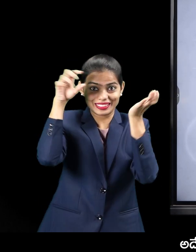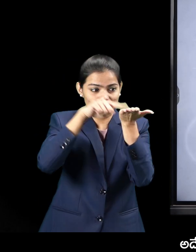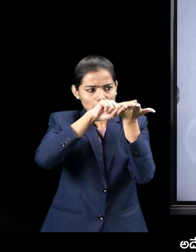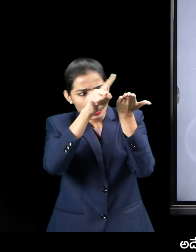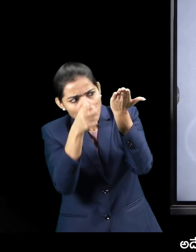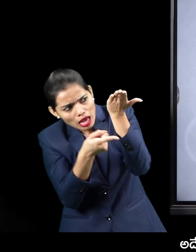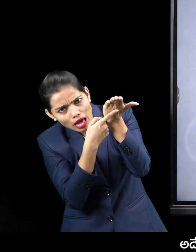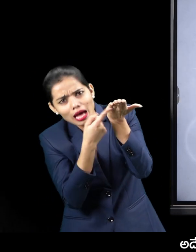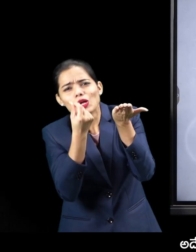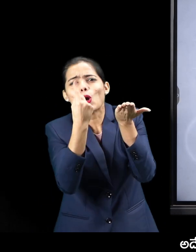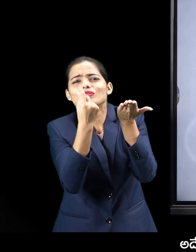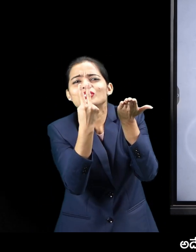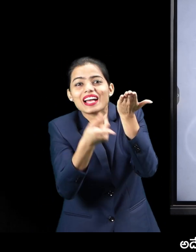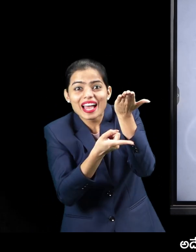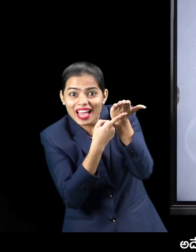ఫేస్ డైస్ని రోల్ చేసినప్పుడు